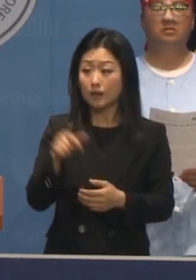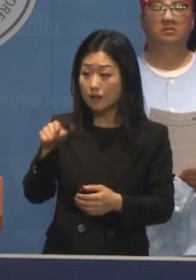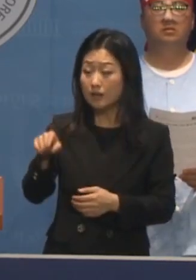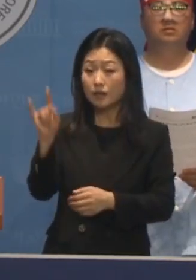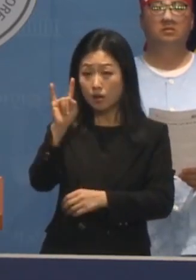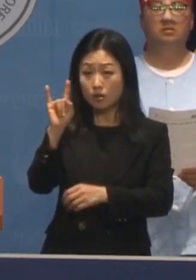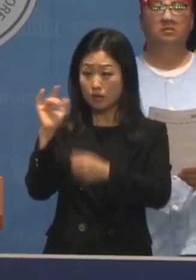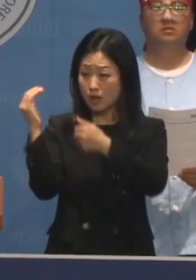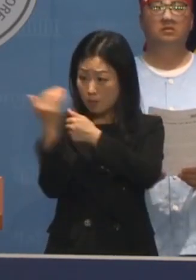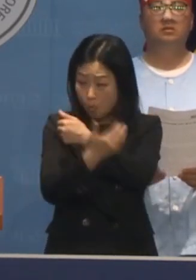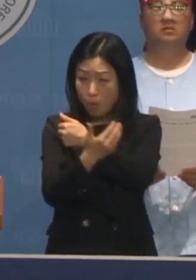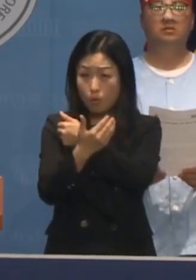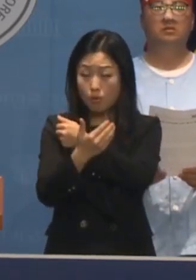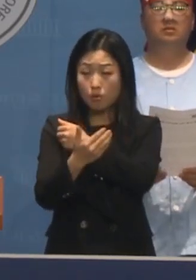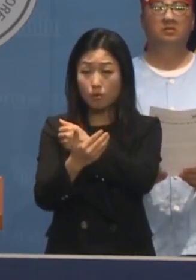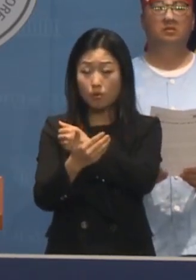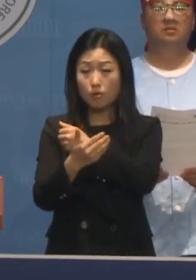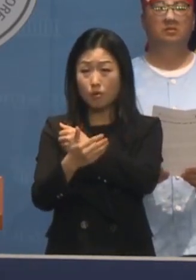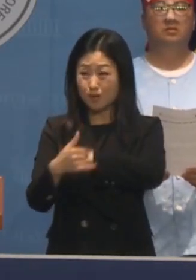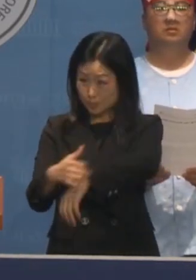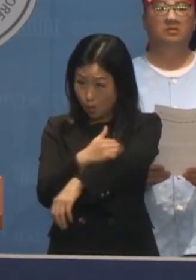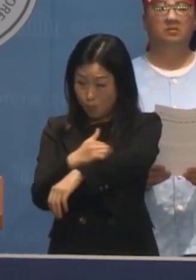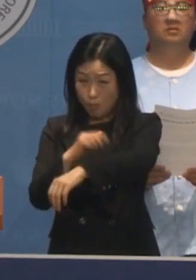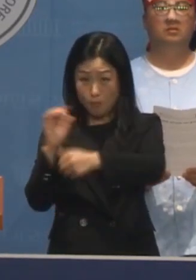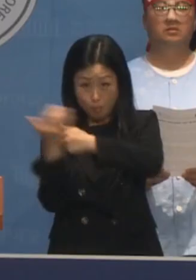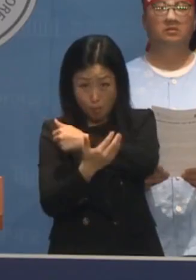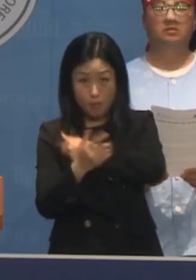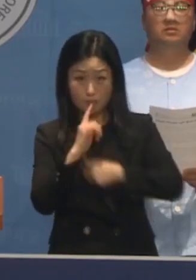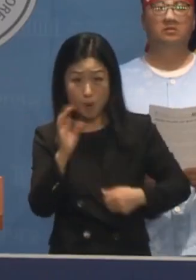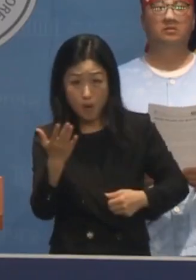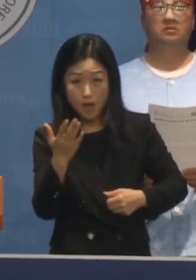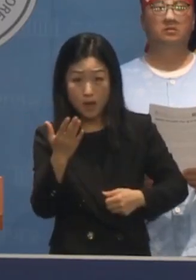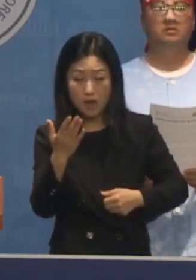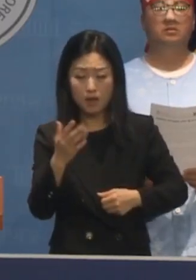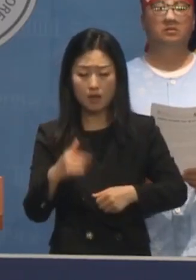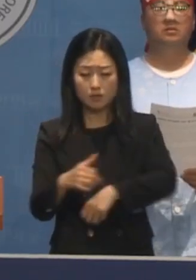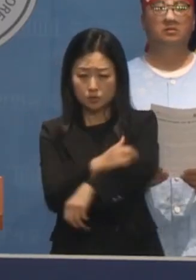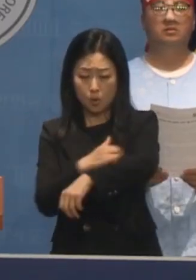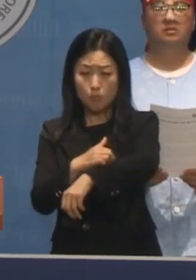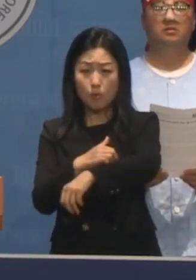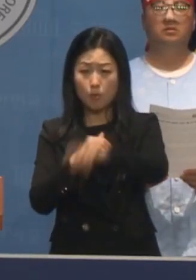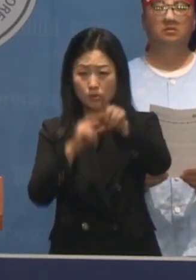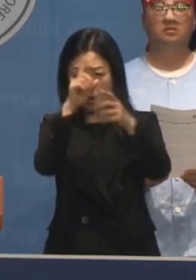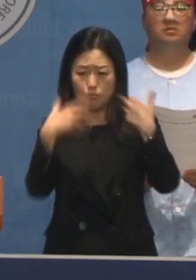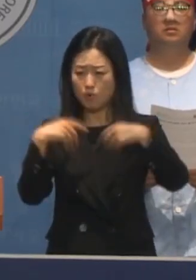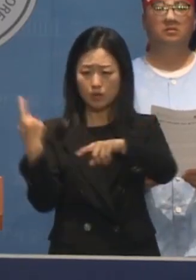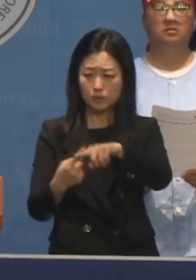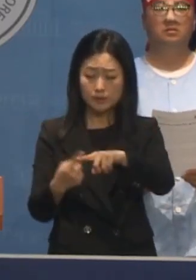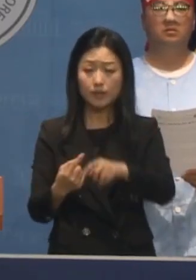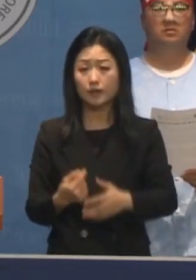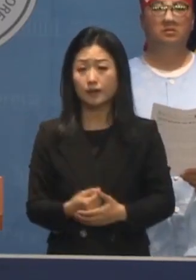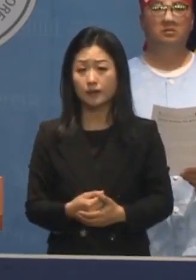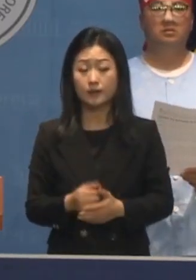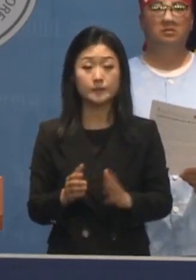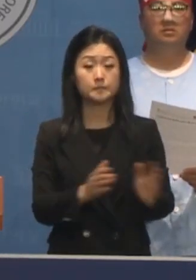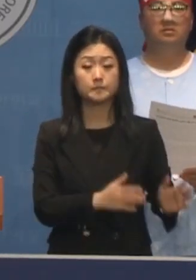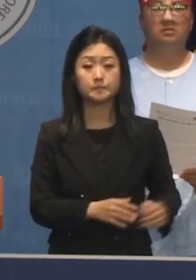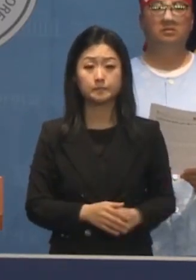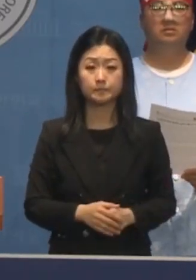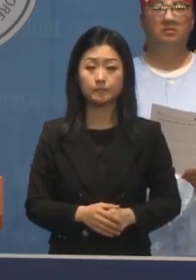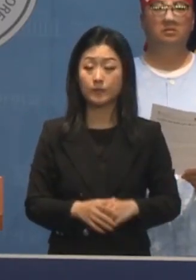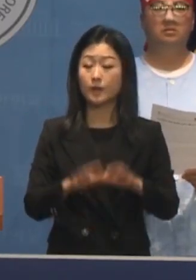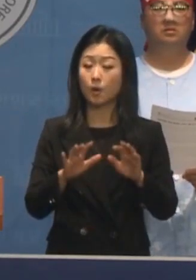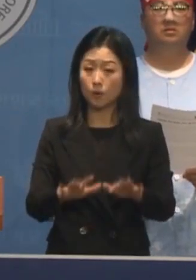보호하는 조폭정부라는 비판을 면치 못할 것이다. 기자회견 참여 국회의원과